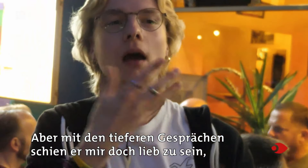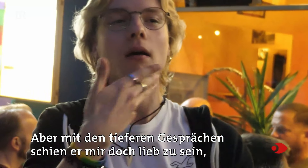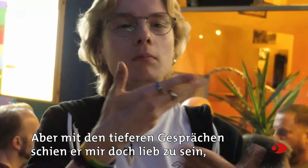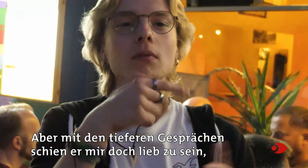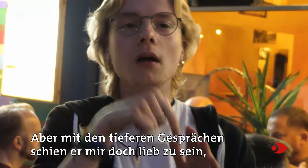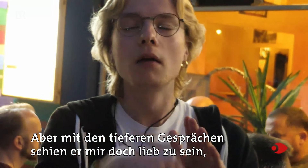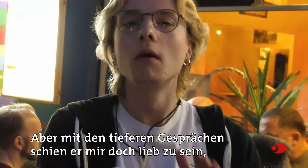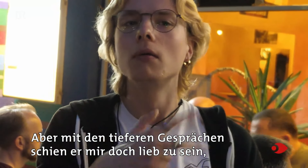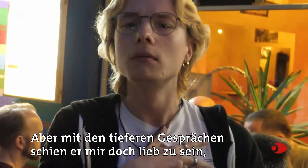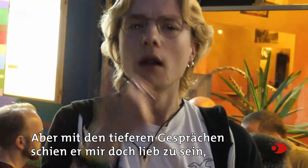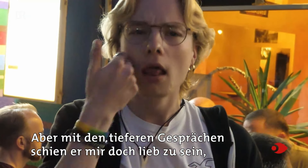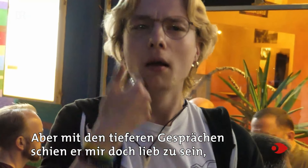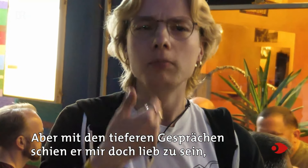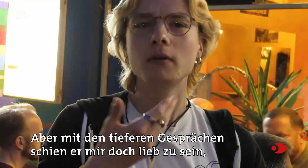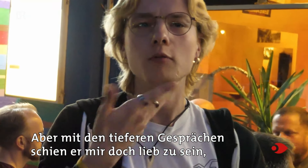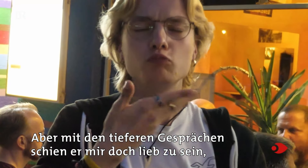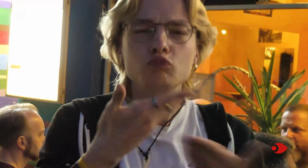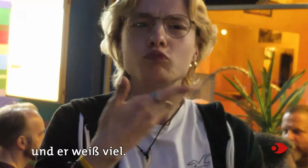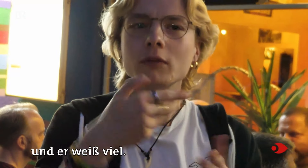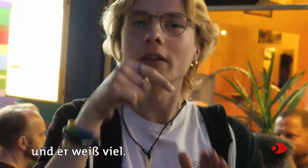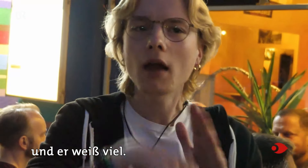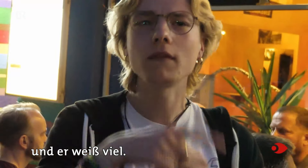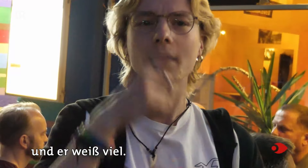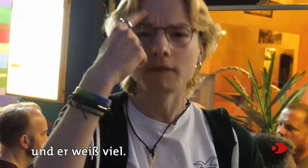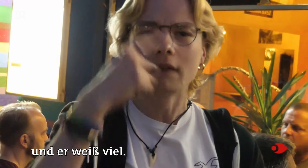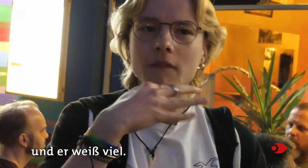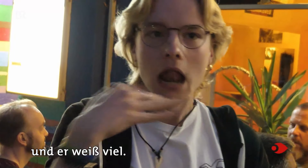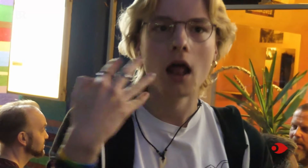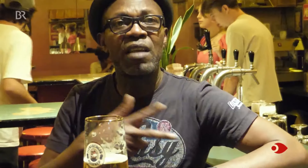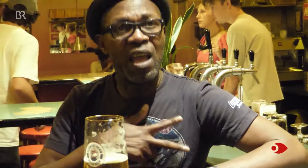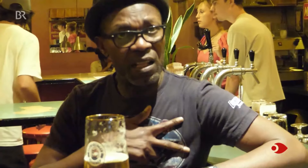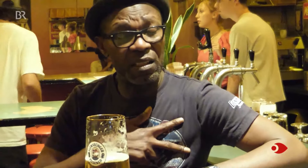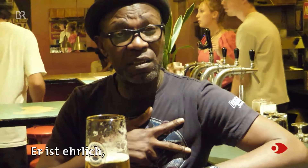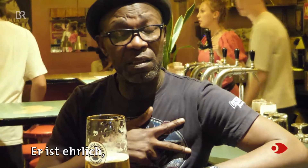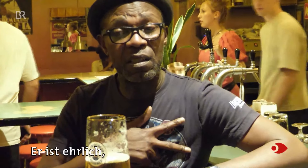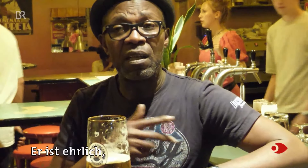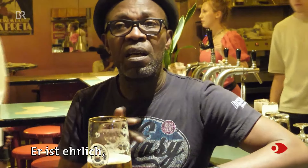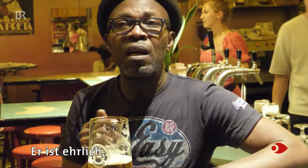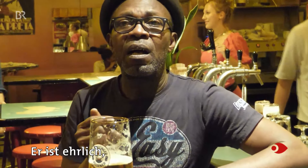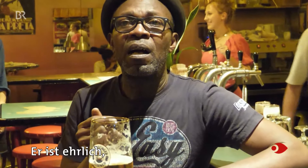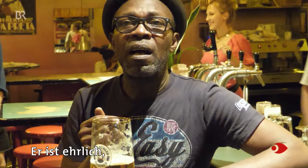tieferen Gesprächen schien er mir doch lieb zu sein. Und er weiß viel. Er ist ehrlich.